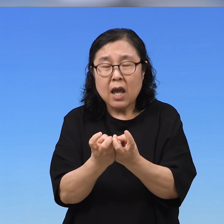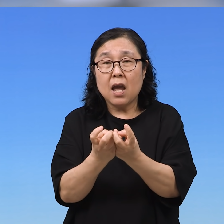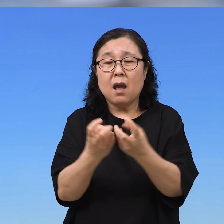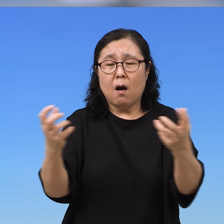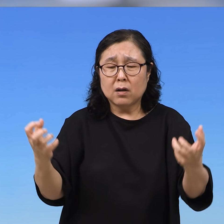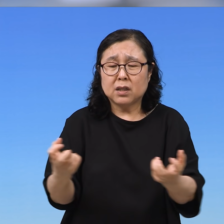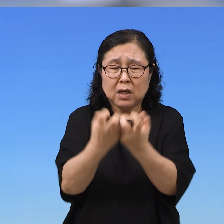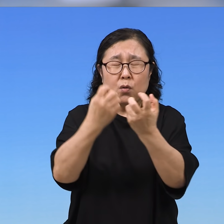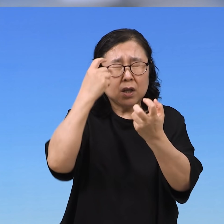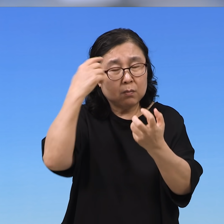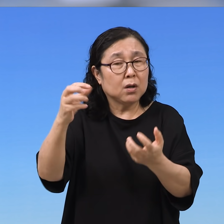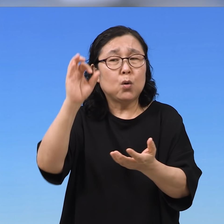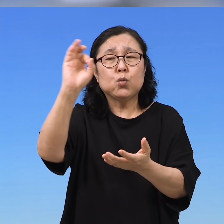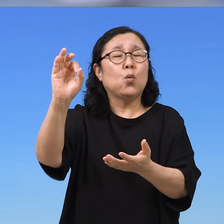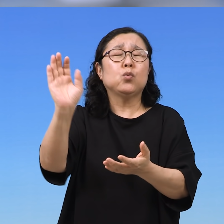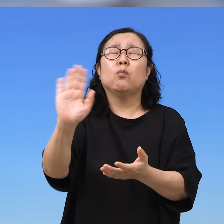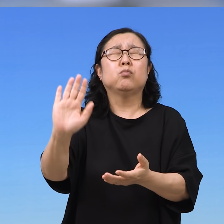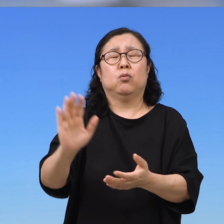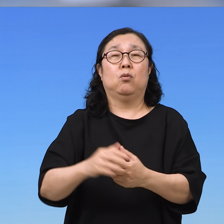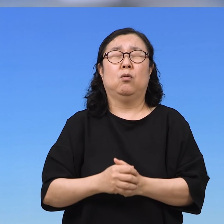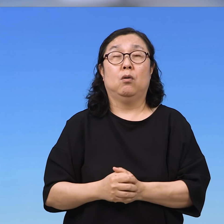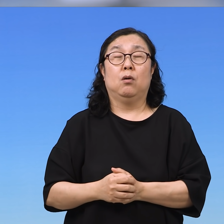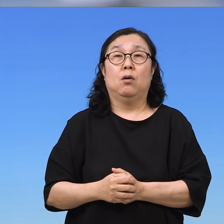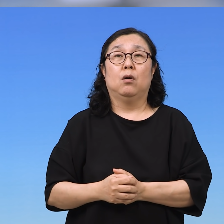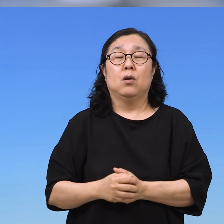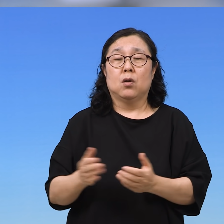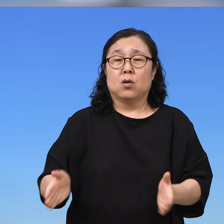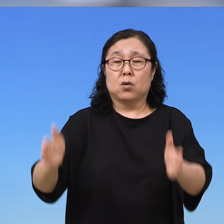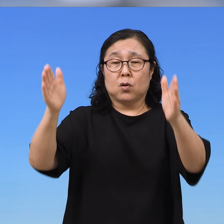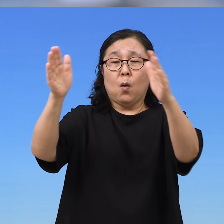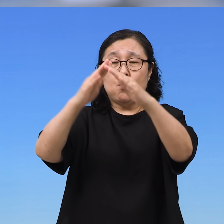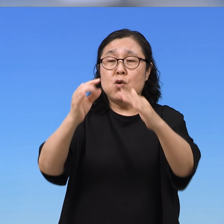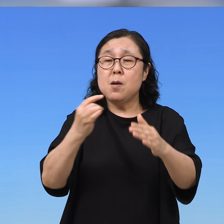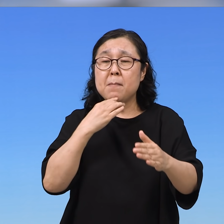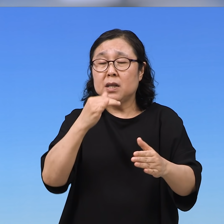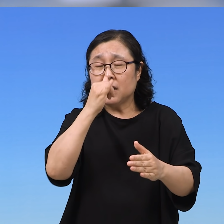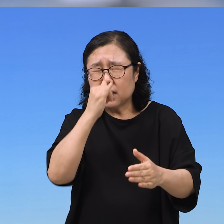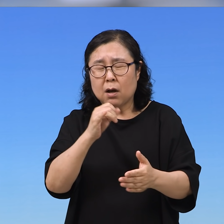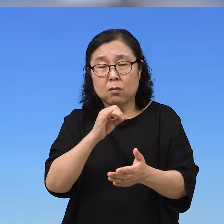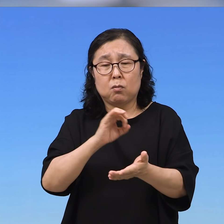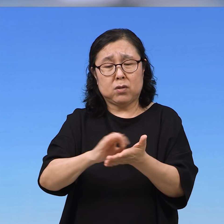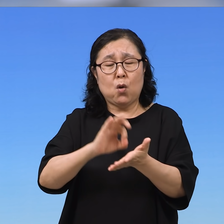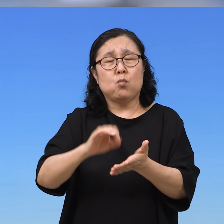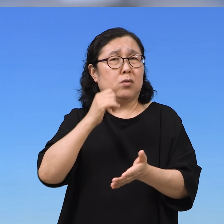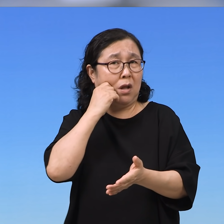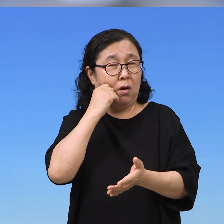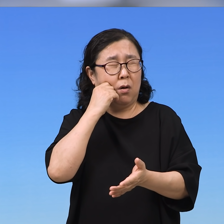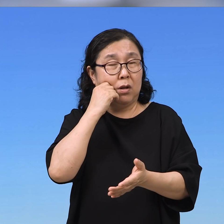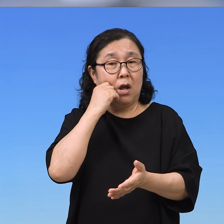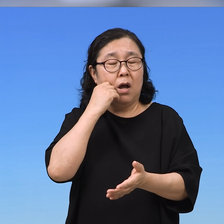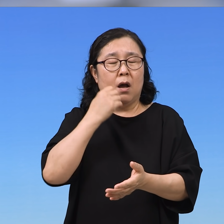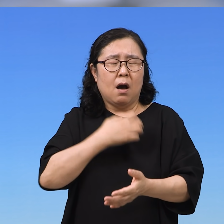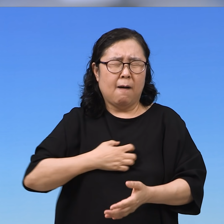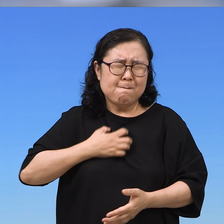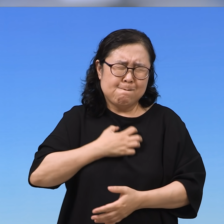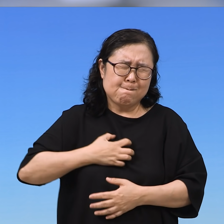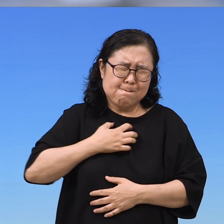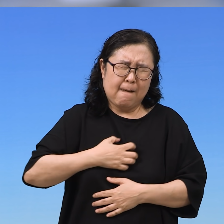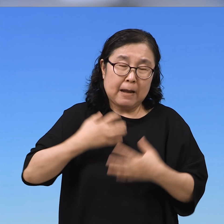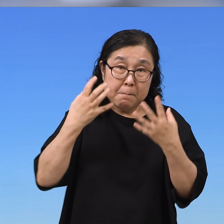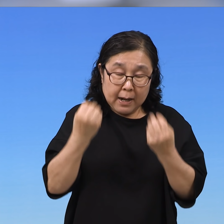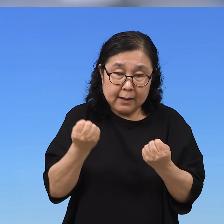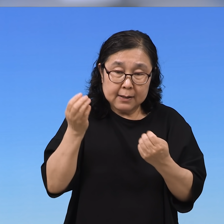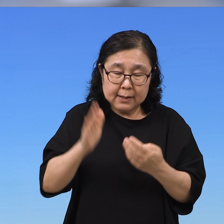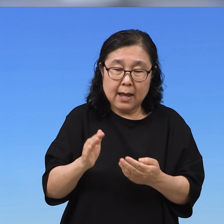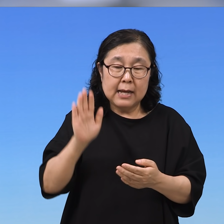아무리 생각해도 이게 건물 내놓는다고 되는 게 아니잖아요. 이게 내가 잠을 이루지 못하는 일이 여러 날이었는데 최근에요, 하나님이